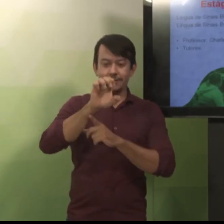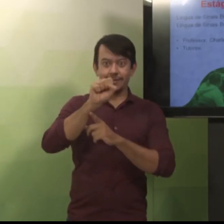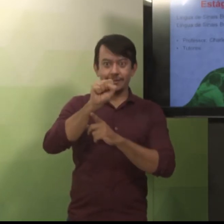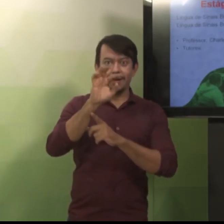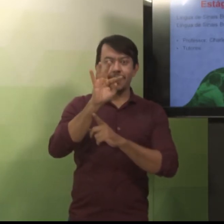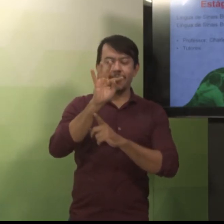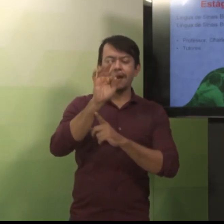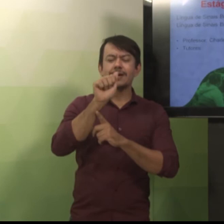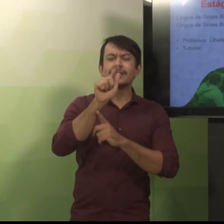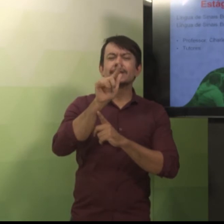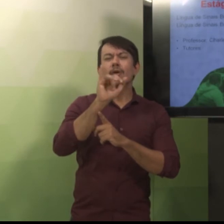o estágio,